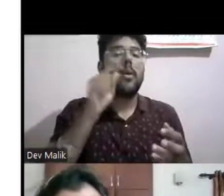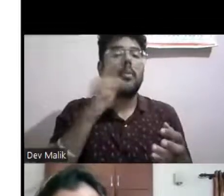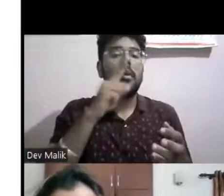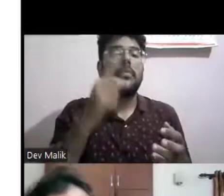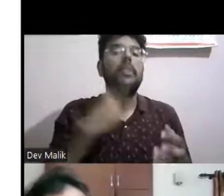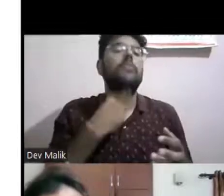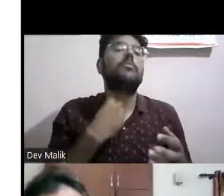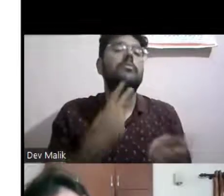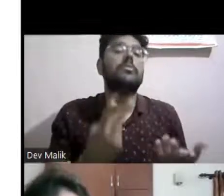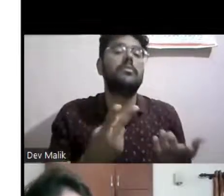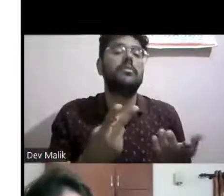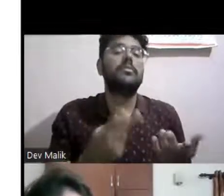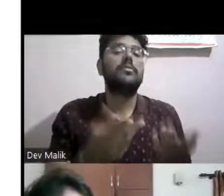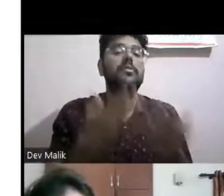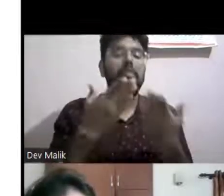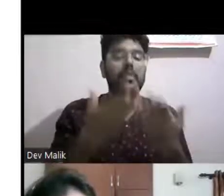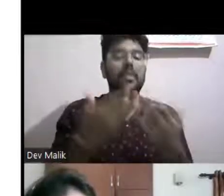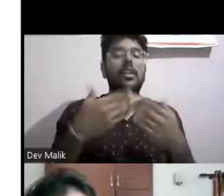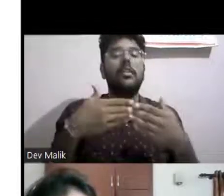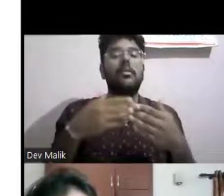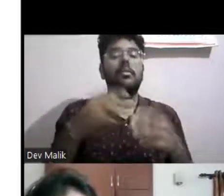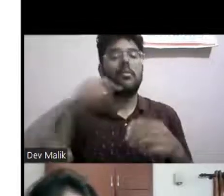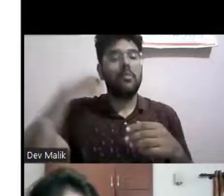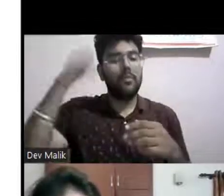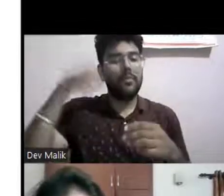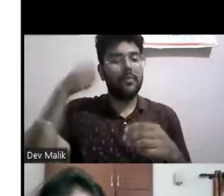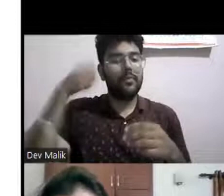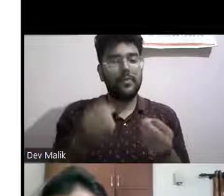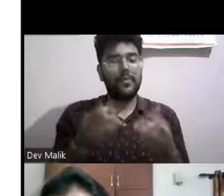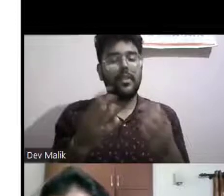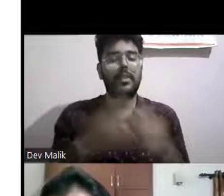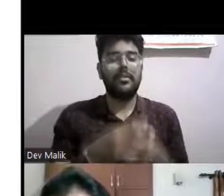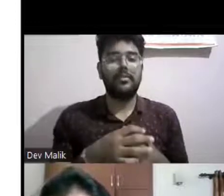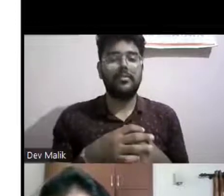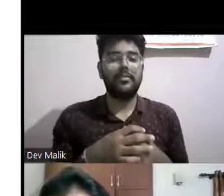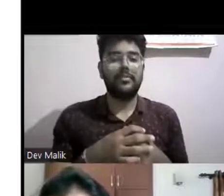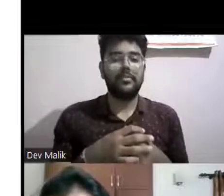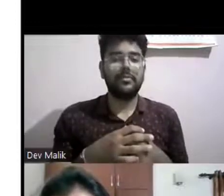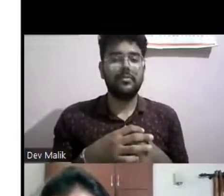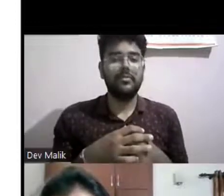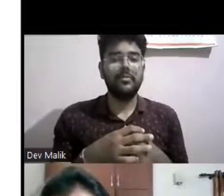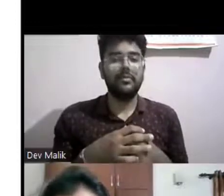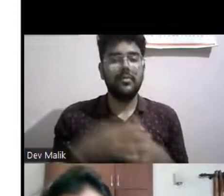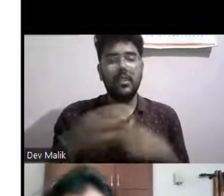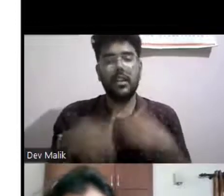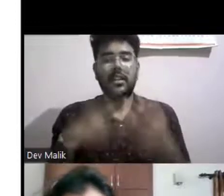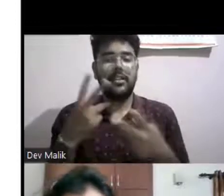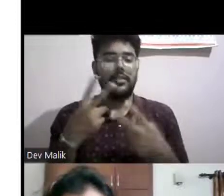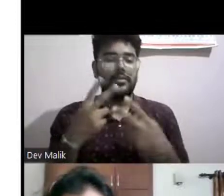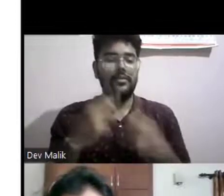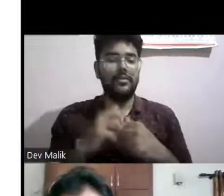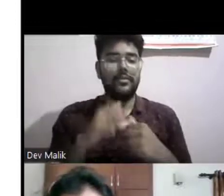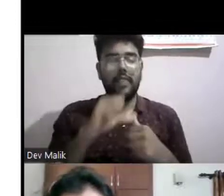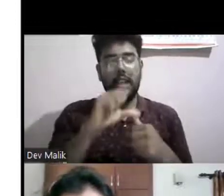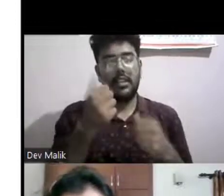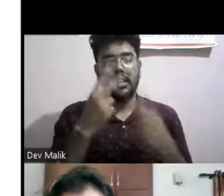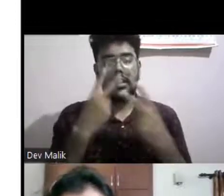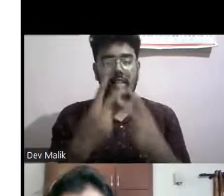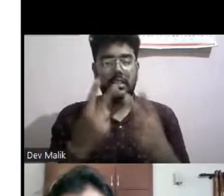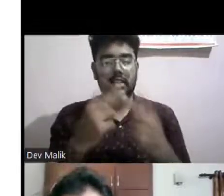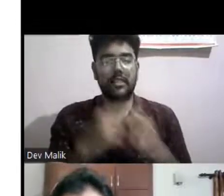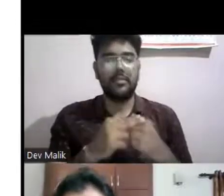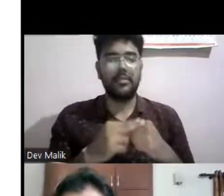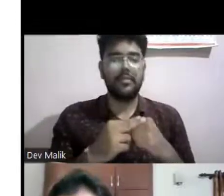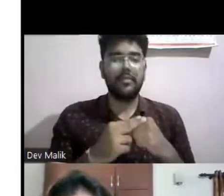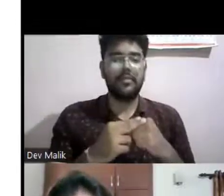opening sequence of the film. Let us look at another opening sequence here.